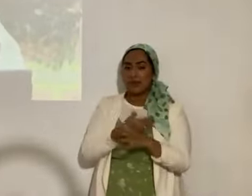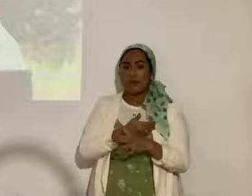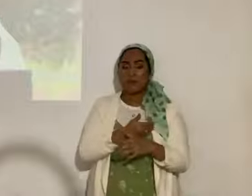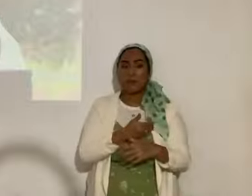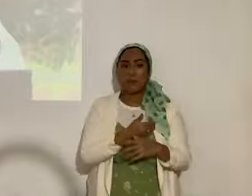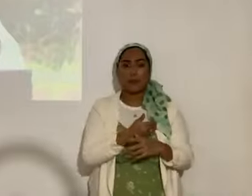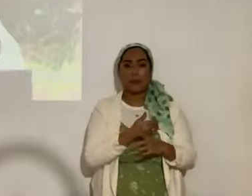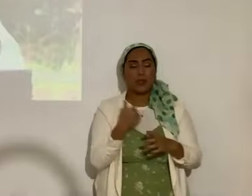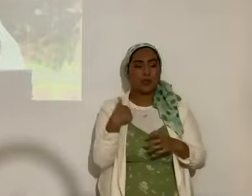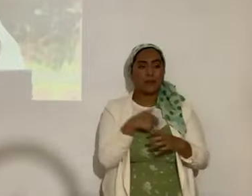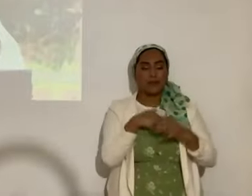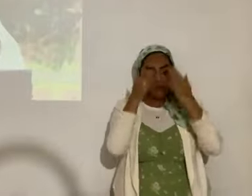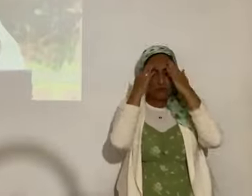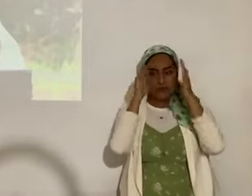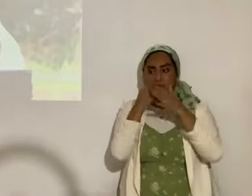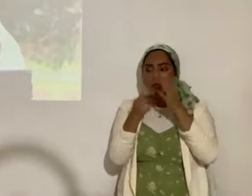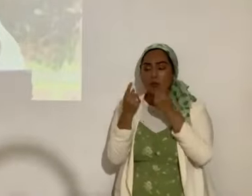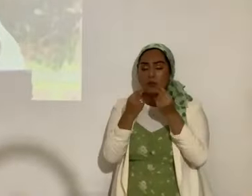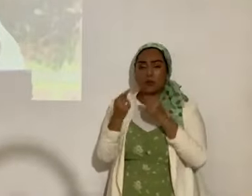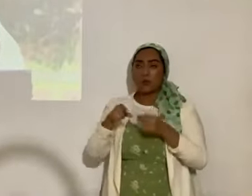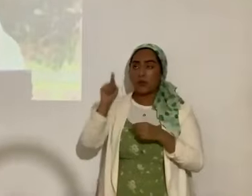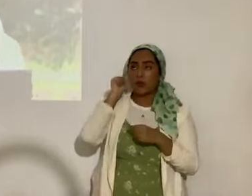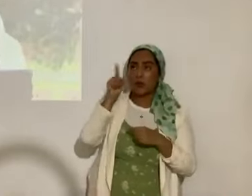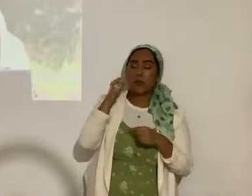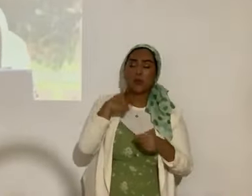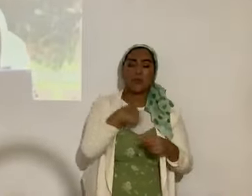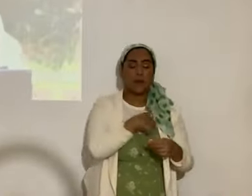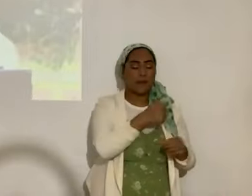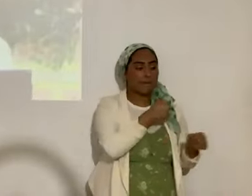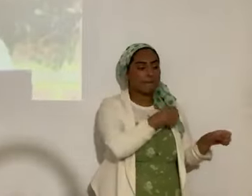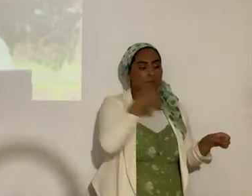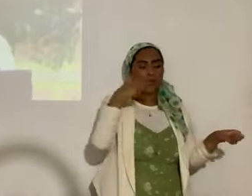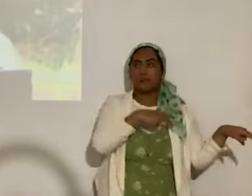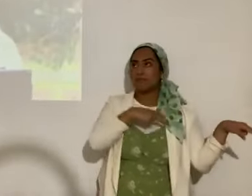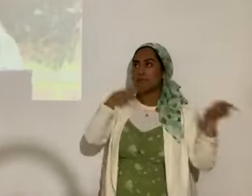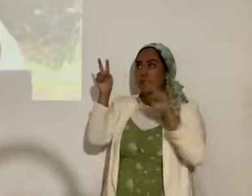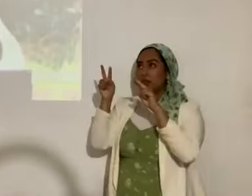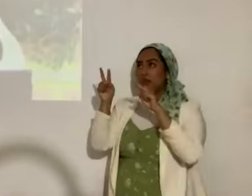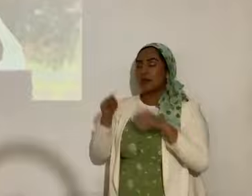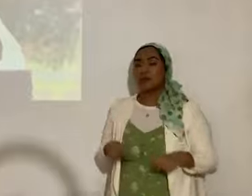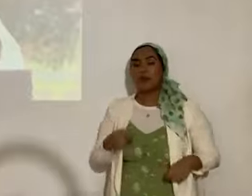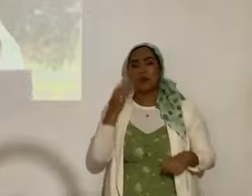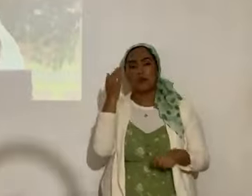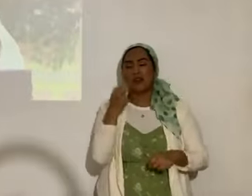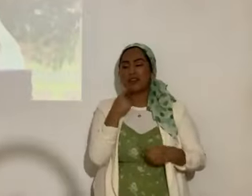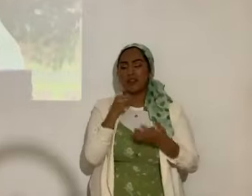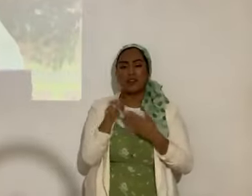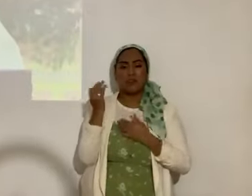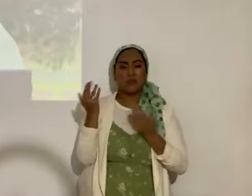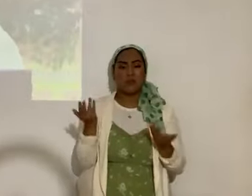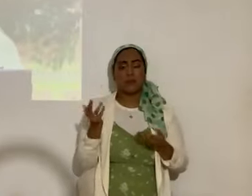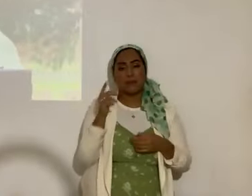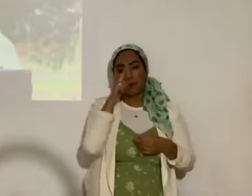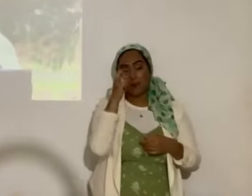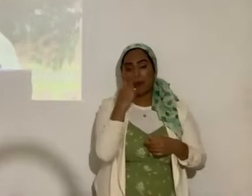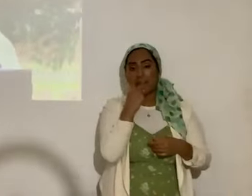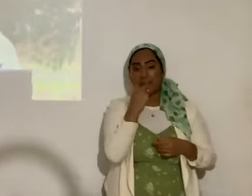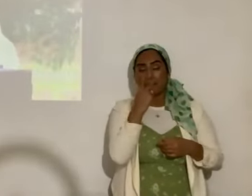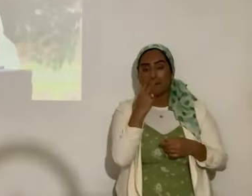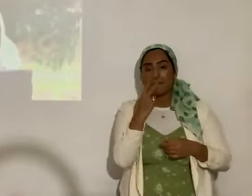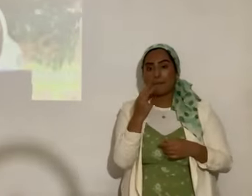no sabemos qué hacer y a ti volvemos nuestros ojos por qué dice así porque los ojos